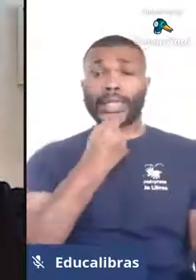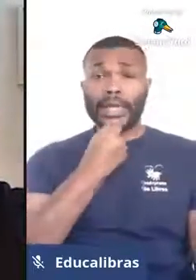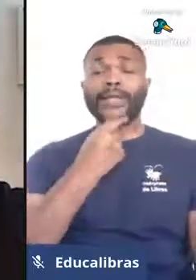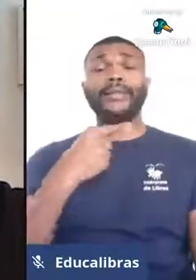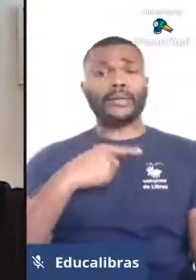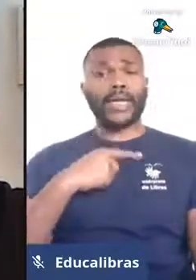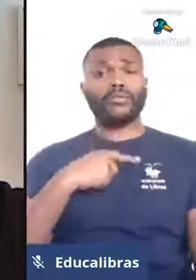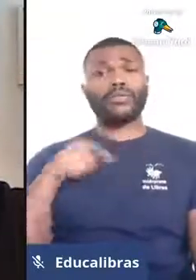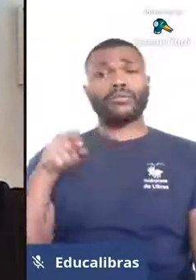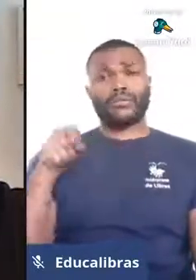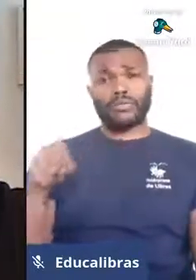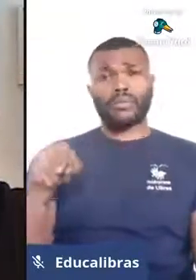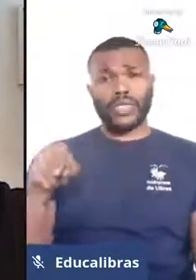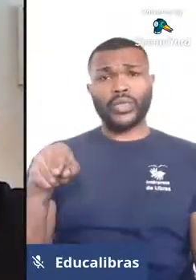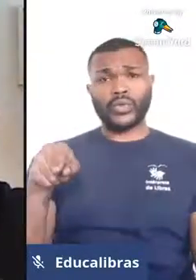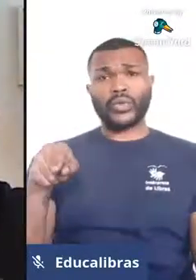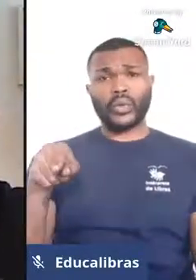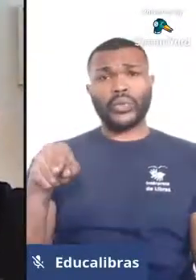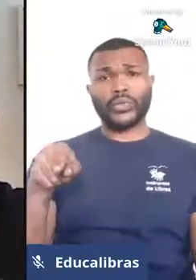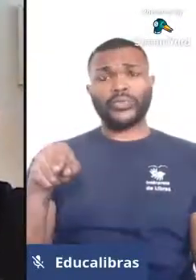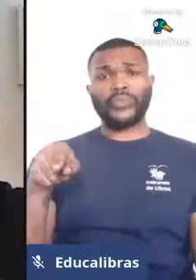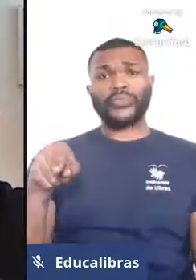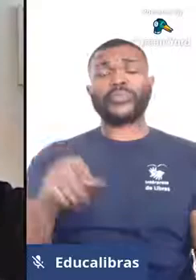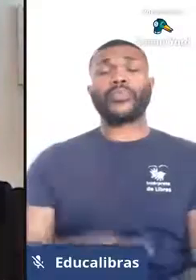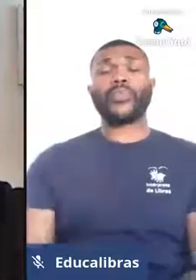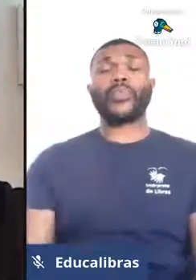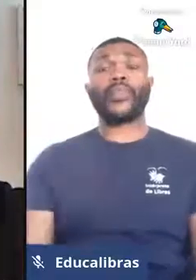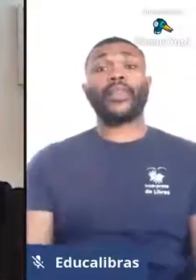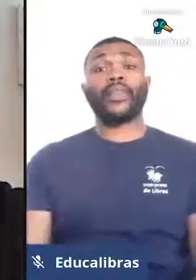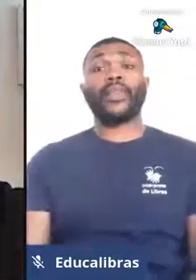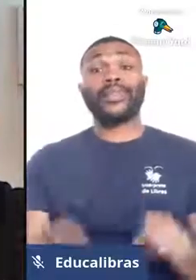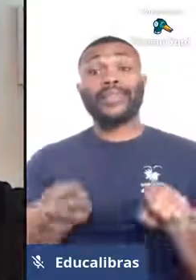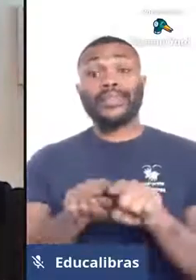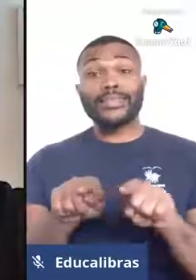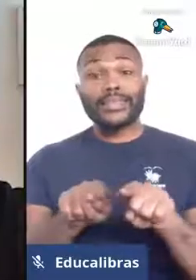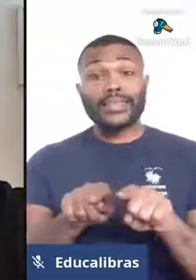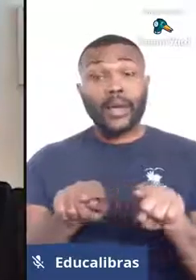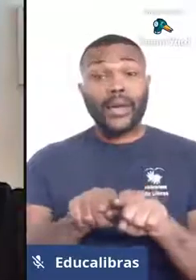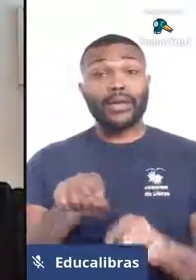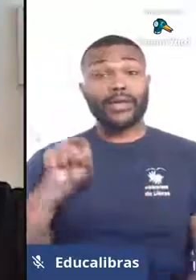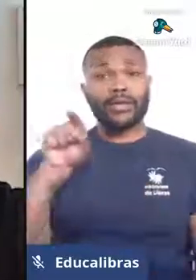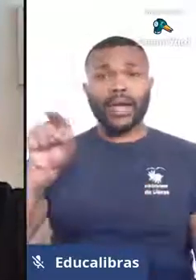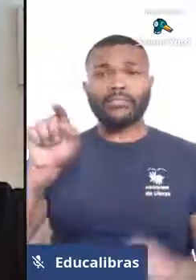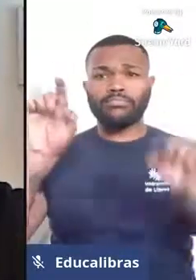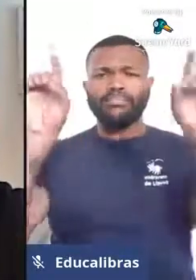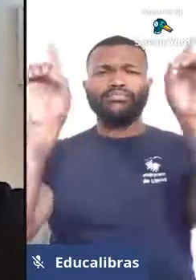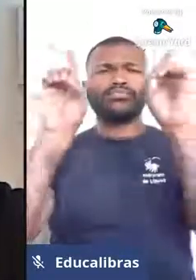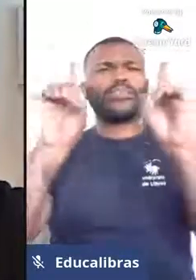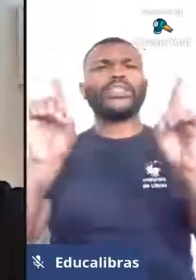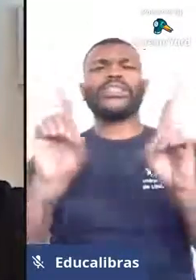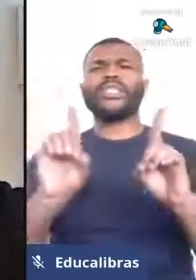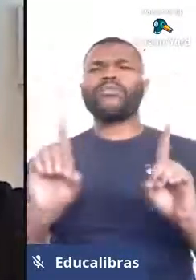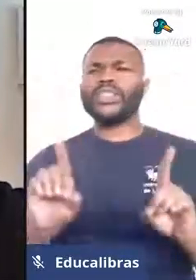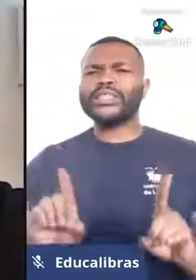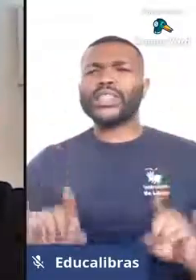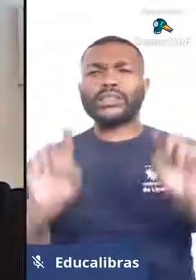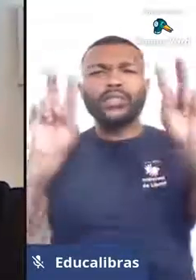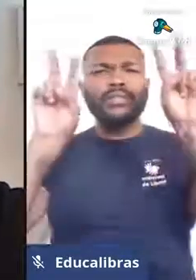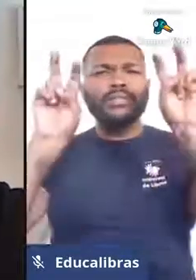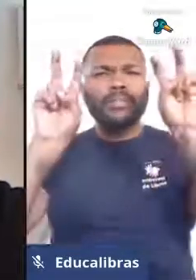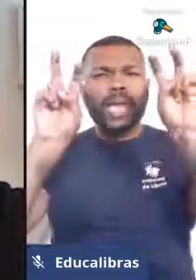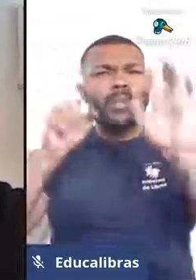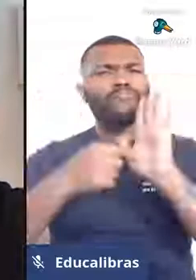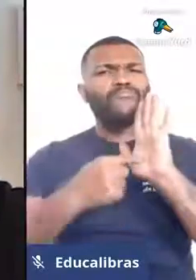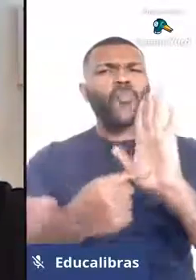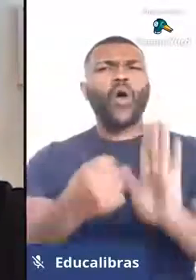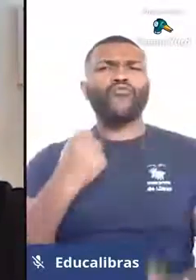da Grã-Bretanha e da Irlanda do Norte. E a questão de deficiência foi colocada de maneira muito, muito potente. E o British Council trouxe